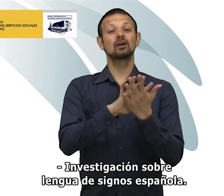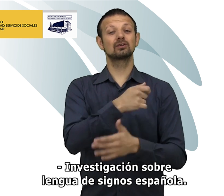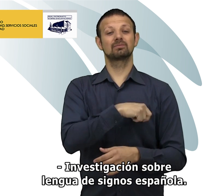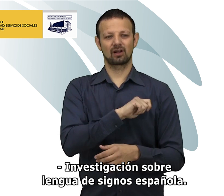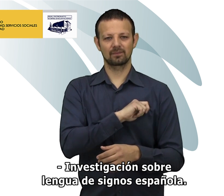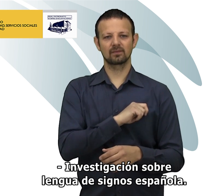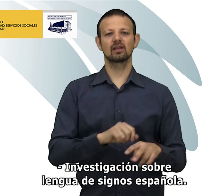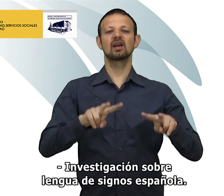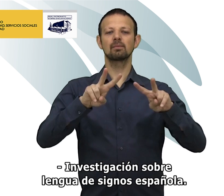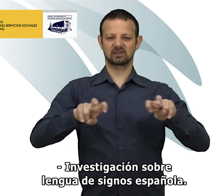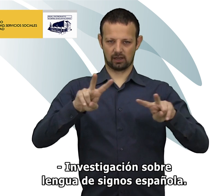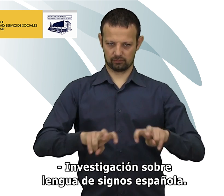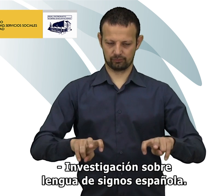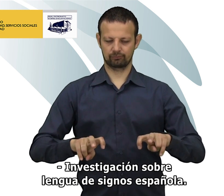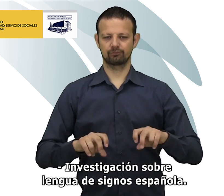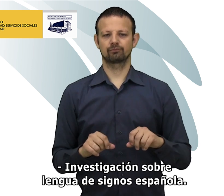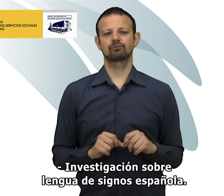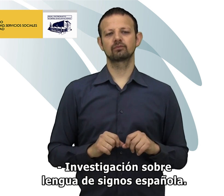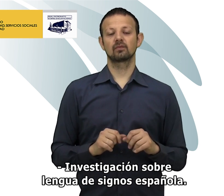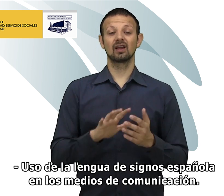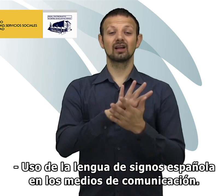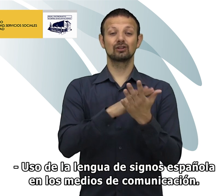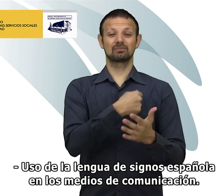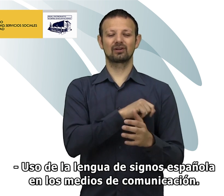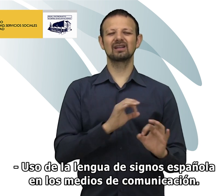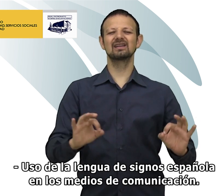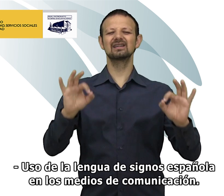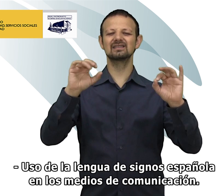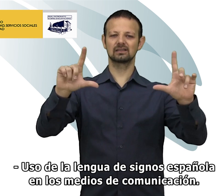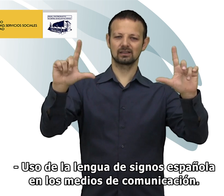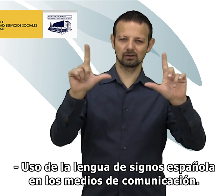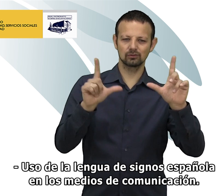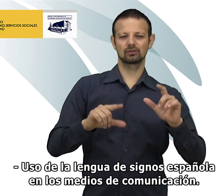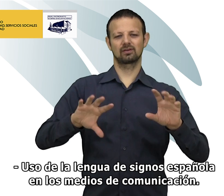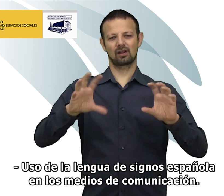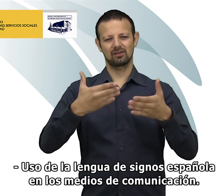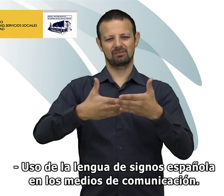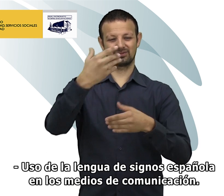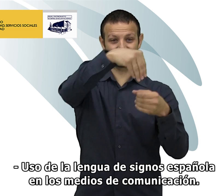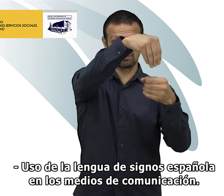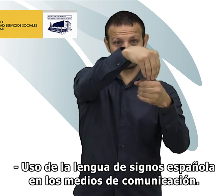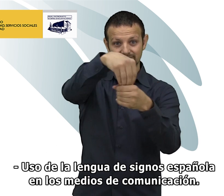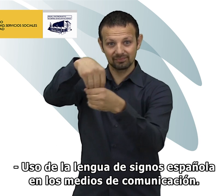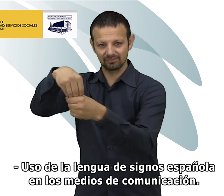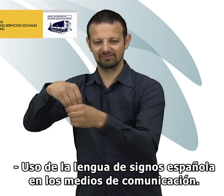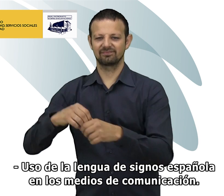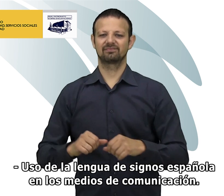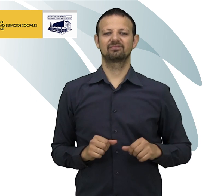Investigación sobre la lengua de signos española. Uso de la lengua de signos española en los medios de comunicación.